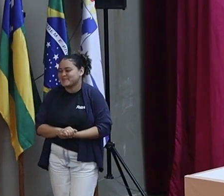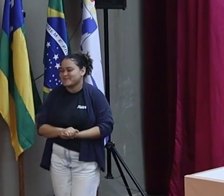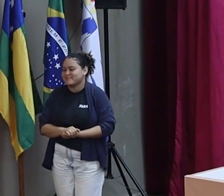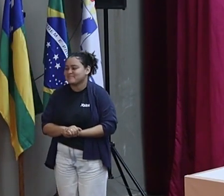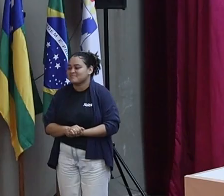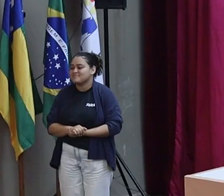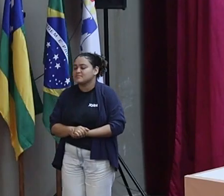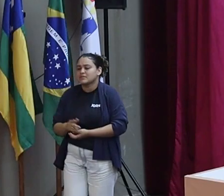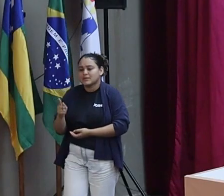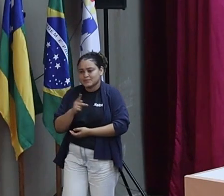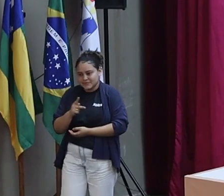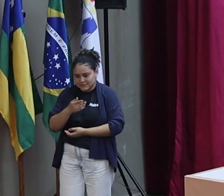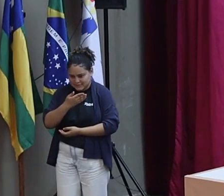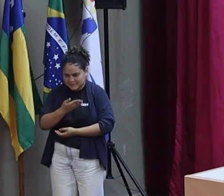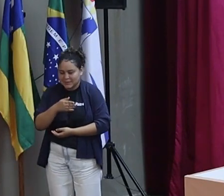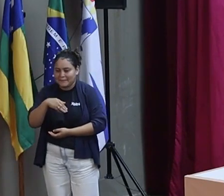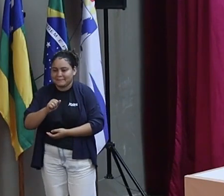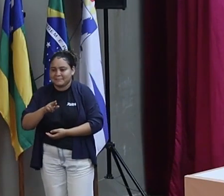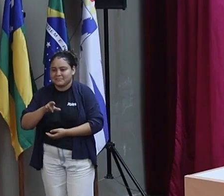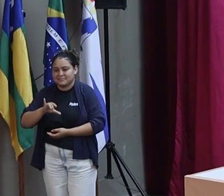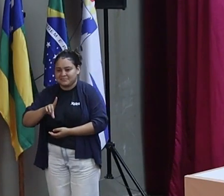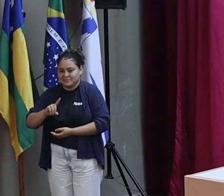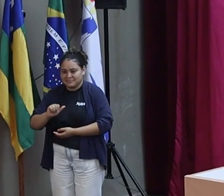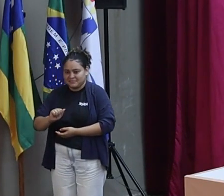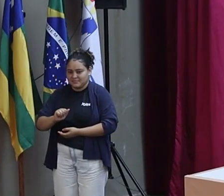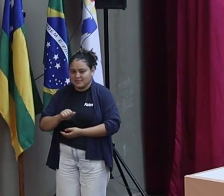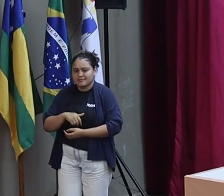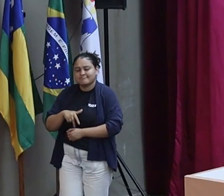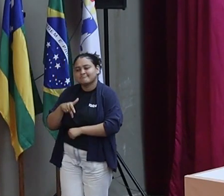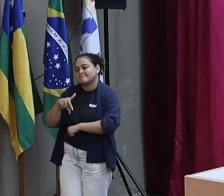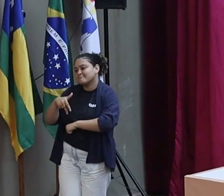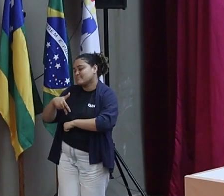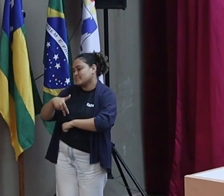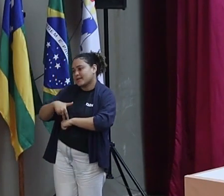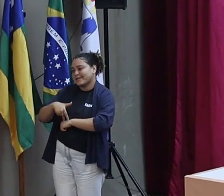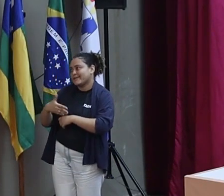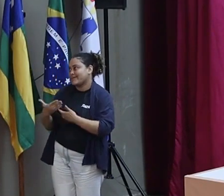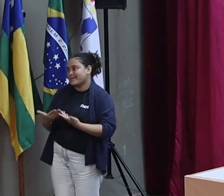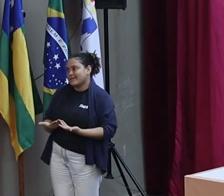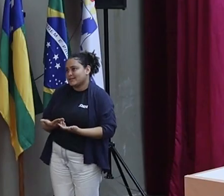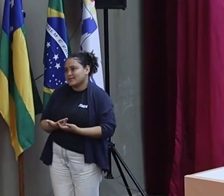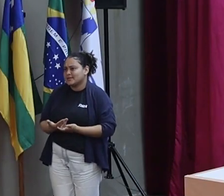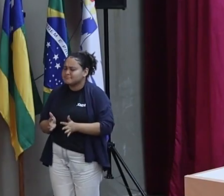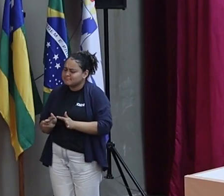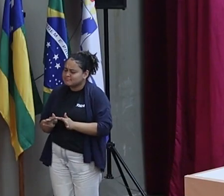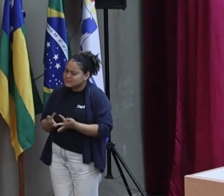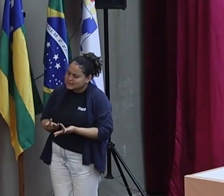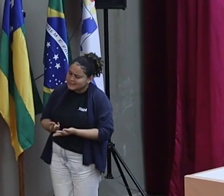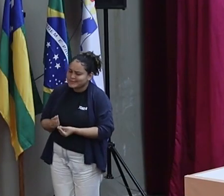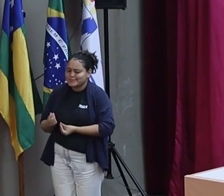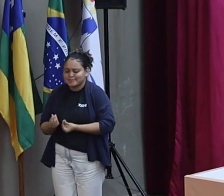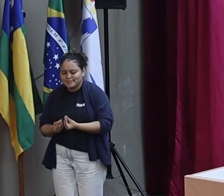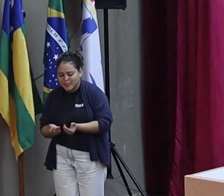Vou dizer, a professora Marilda se colocou aqui de uma forma muito humilde,